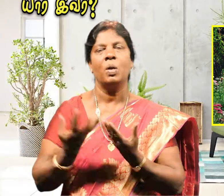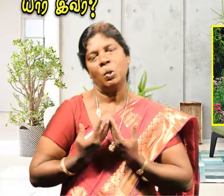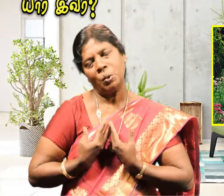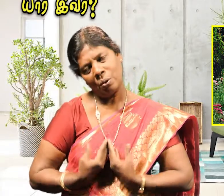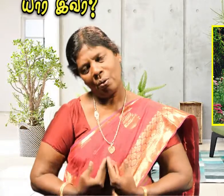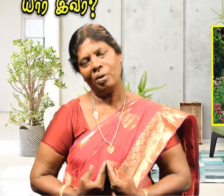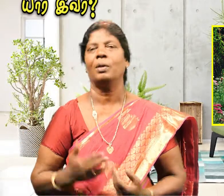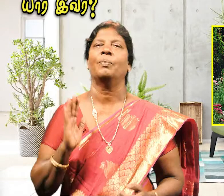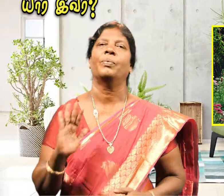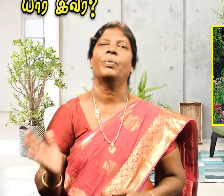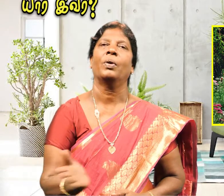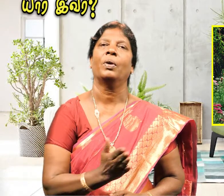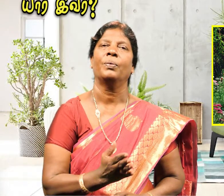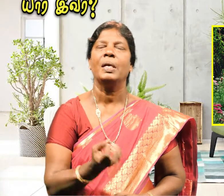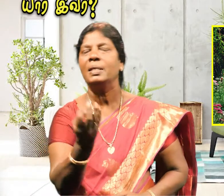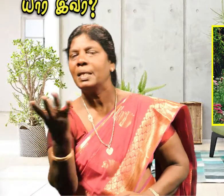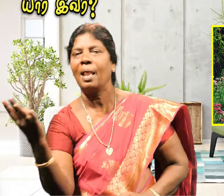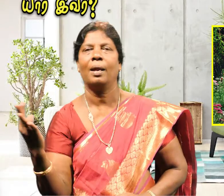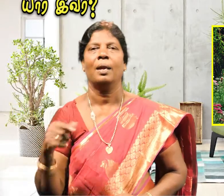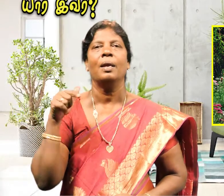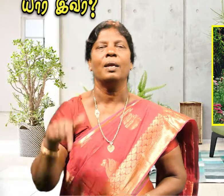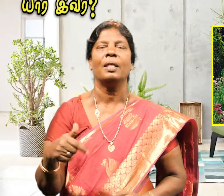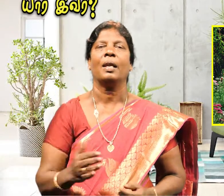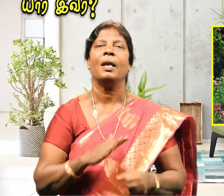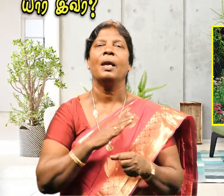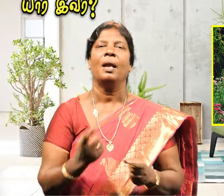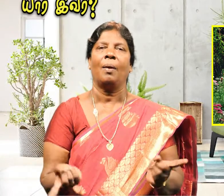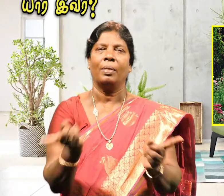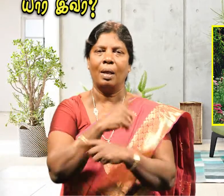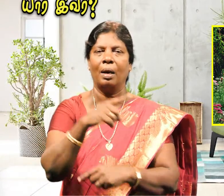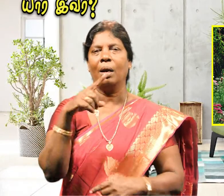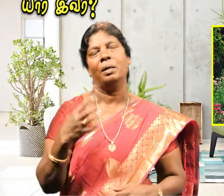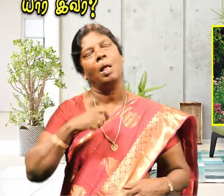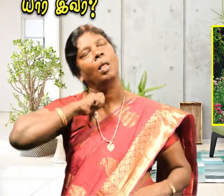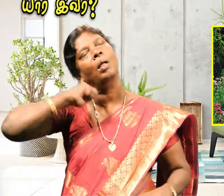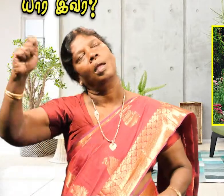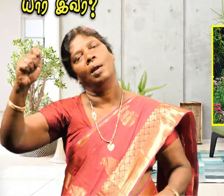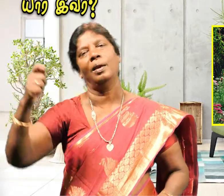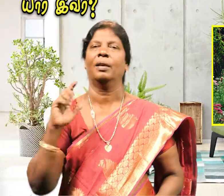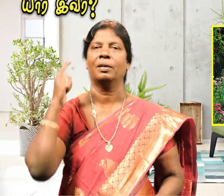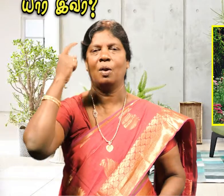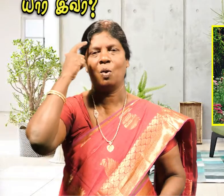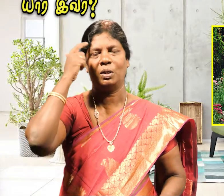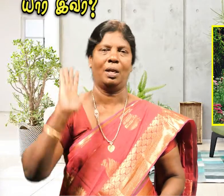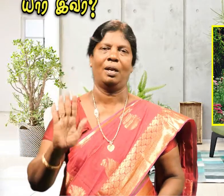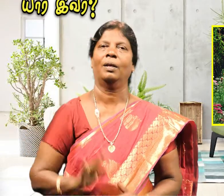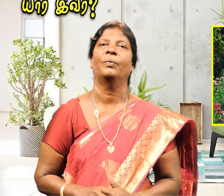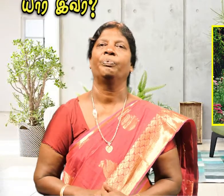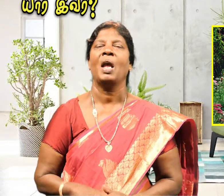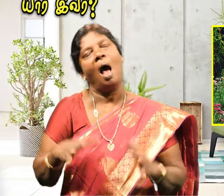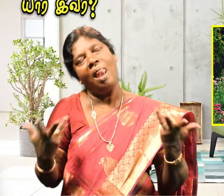இவைகளால் சோர்ந்து போகிறோம். சிலர் இதற்கு தீர்வு தற்கொலை என்ற முடிவுக்கு